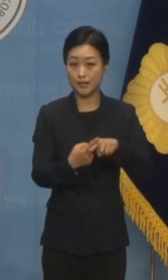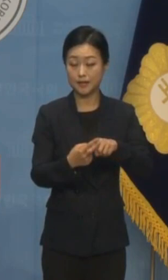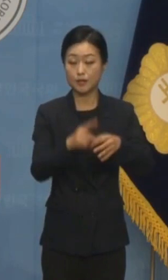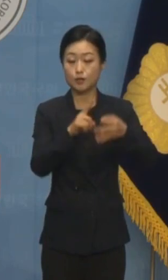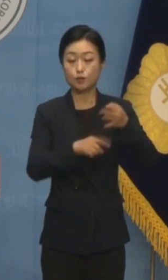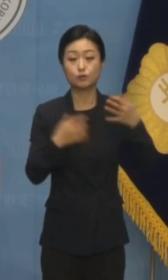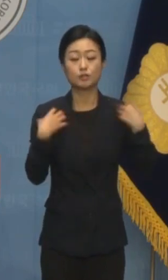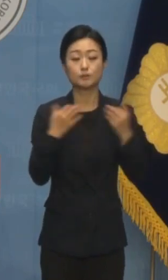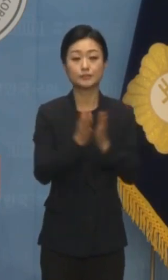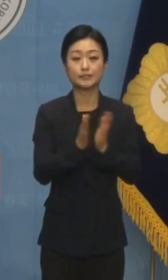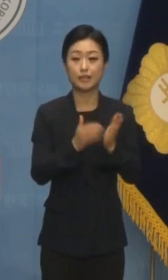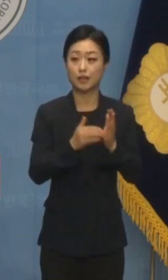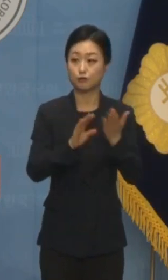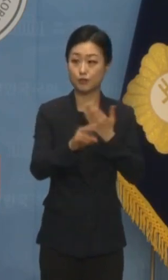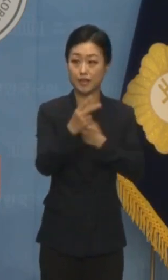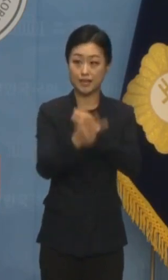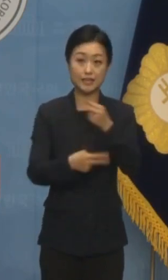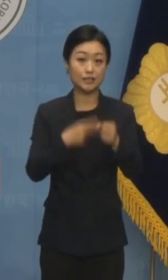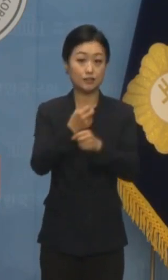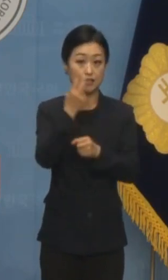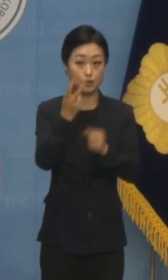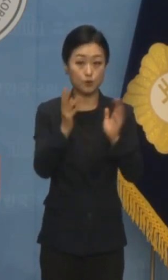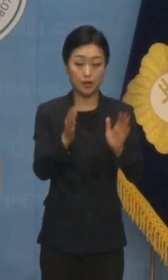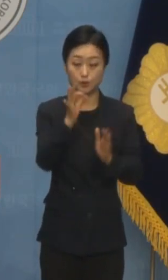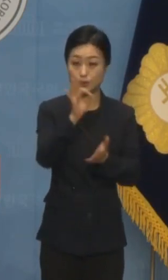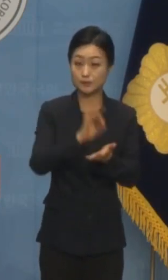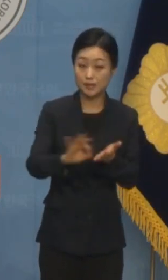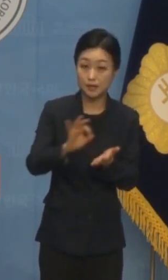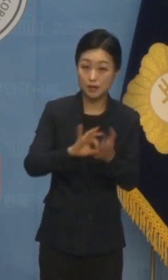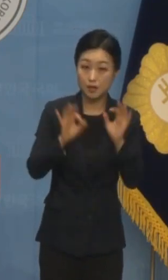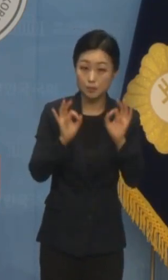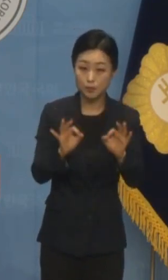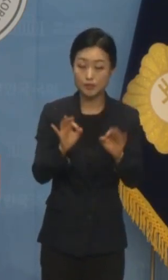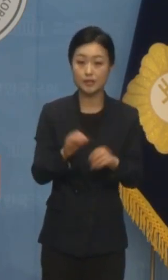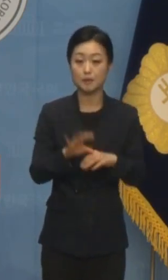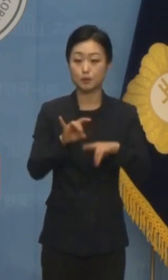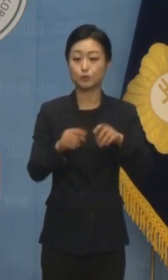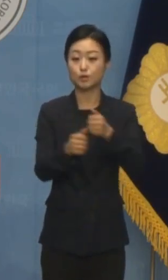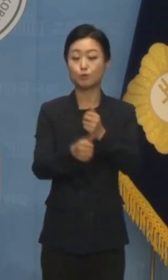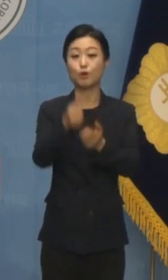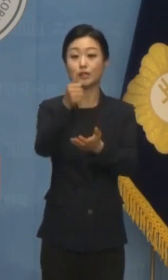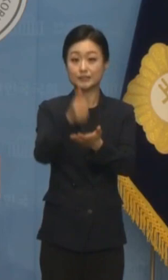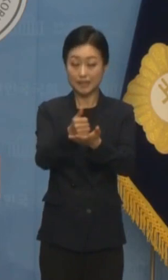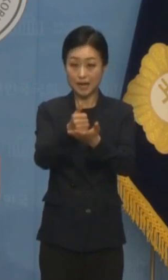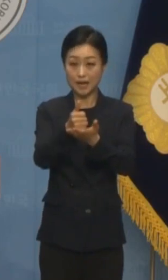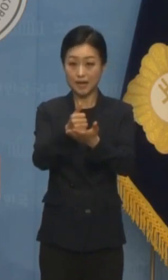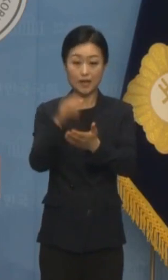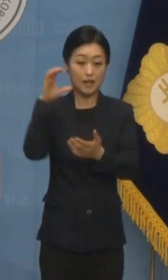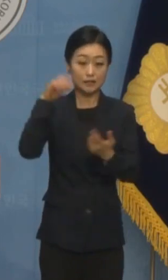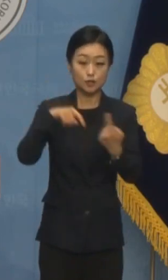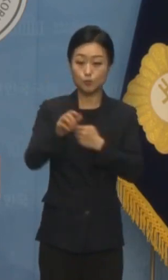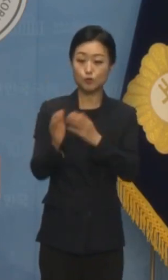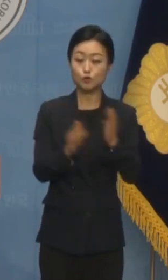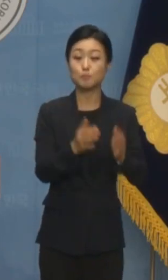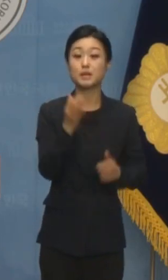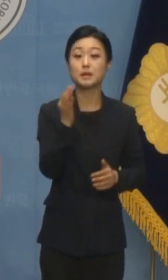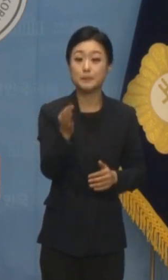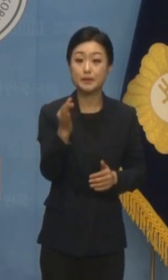정부 출범 2년 2개월간 지출된 방통위원장 후보자의 인사청문회 준비 비용이